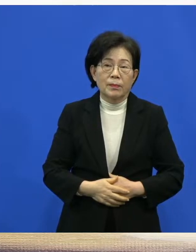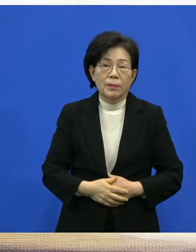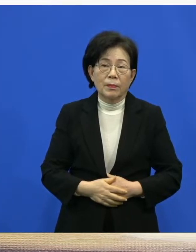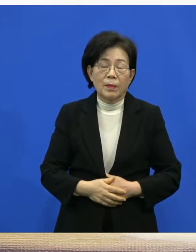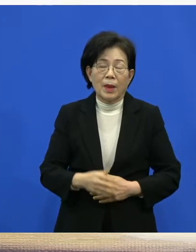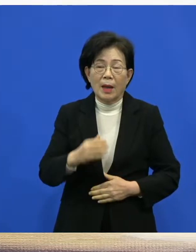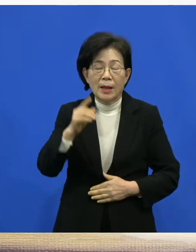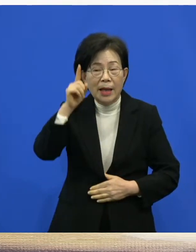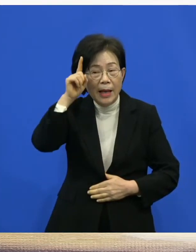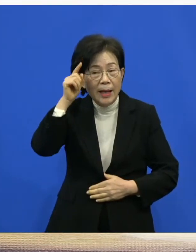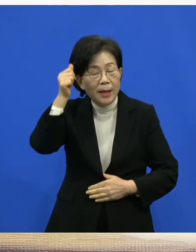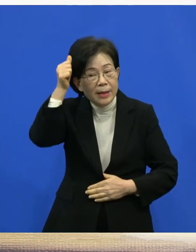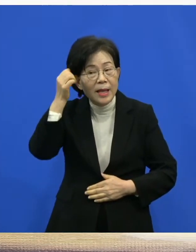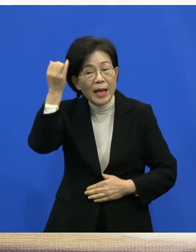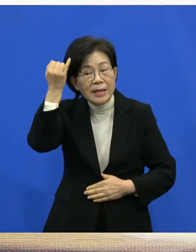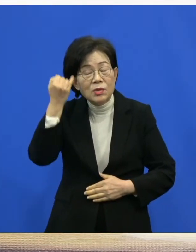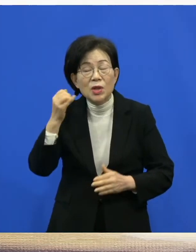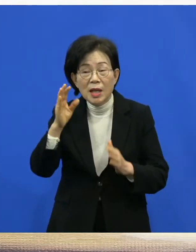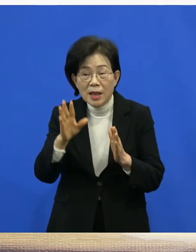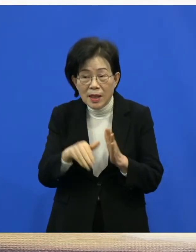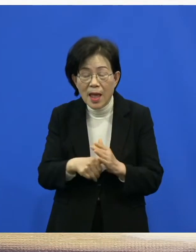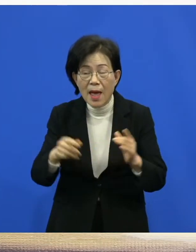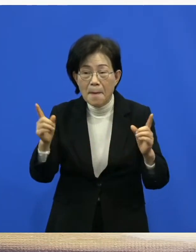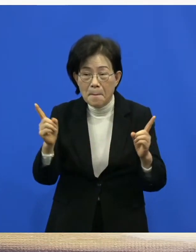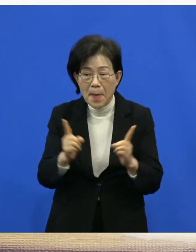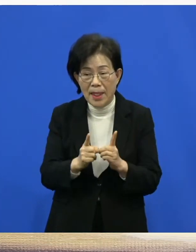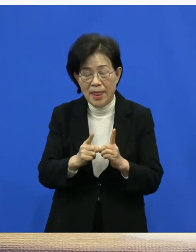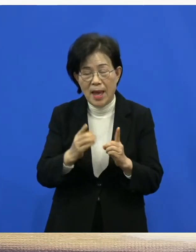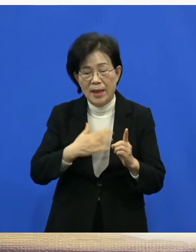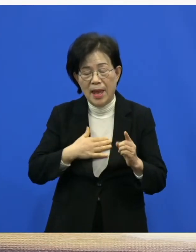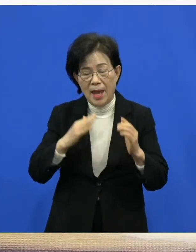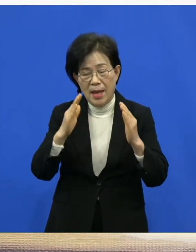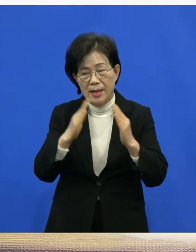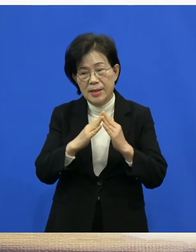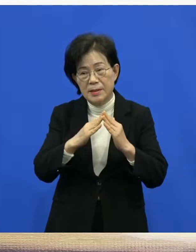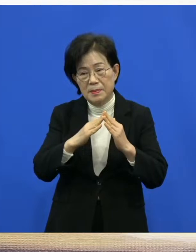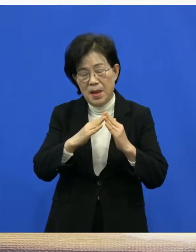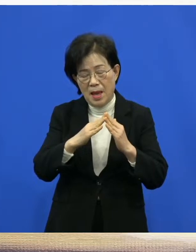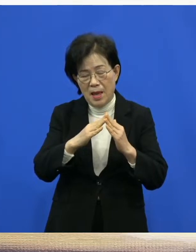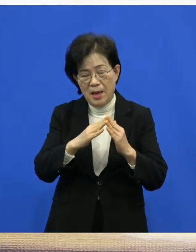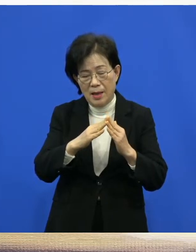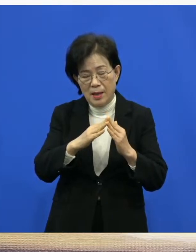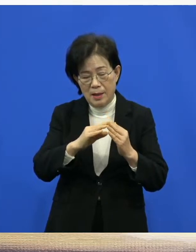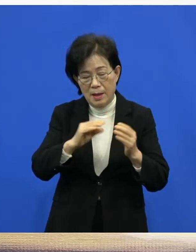한참 사춘기 시절에 맞이한 집안의 추락은 힘겨운 시간이었어요.